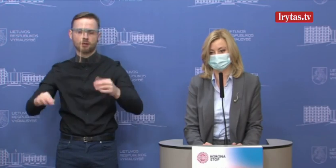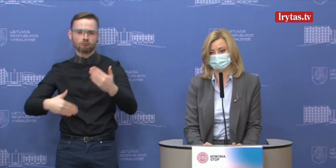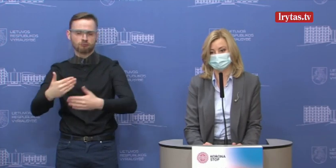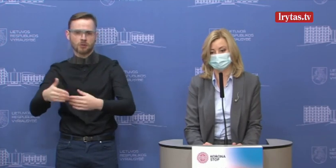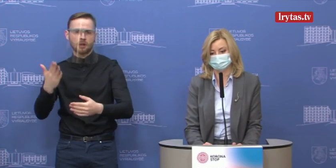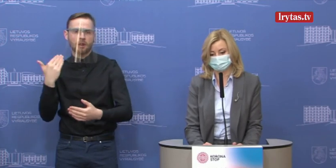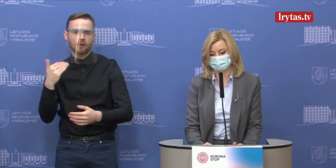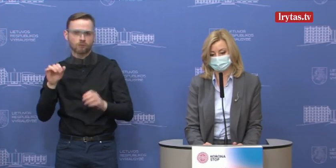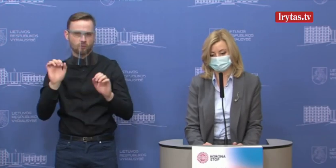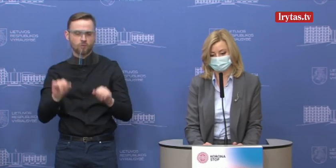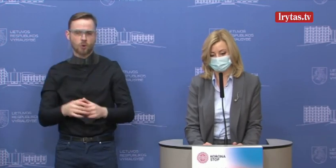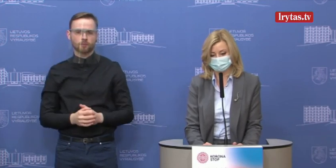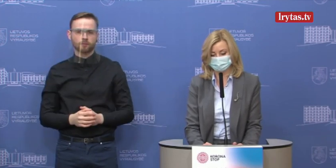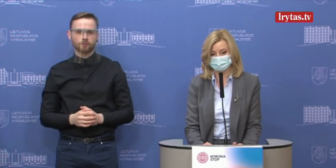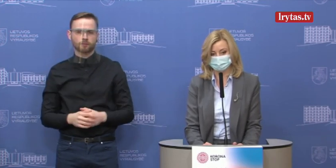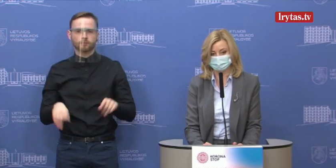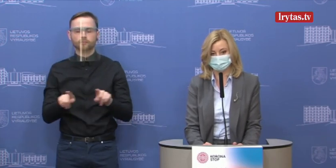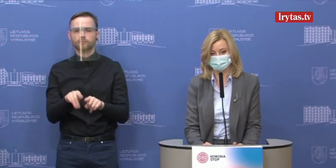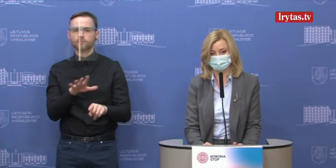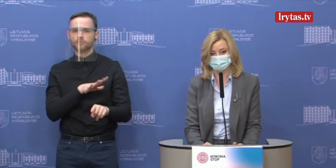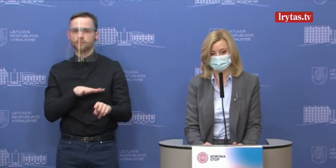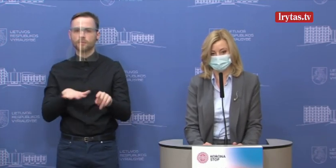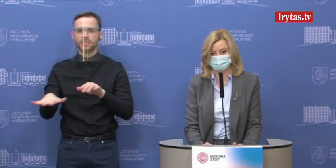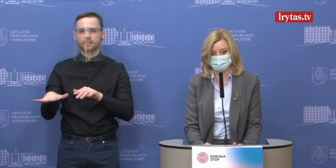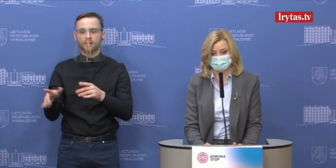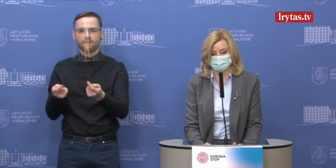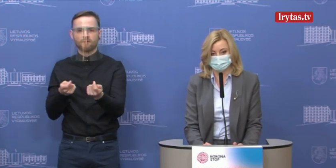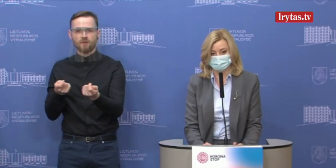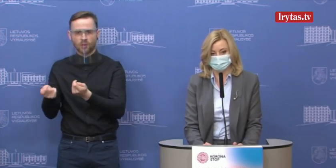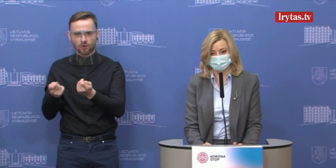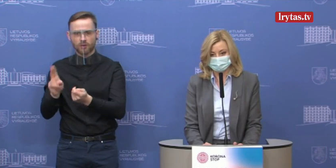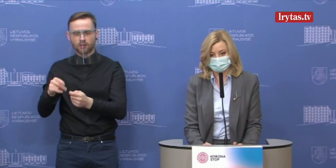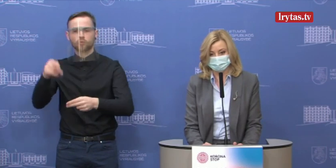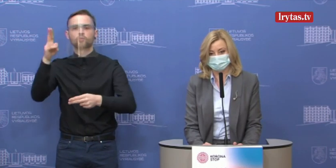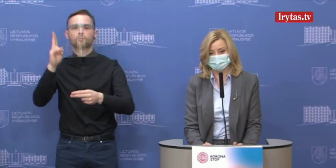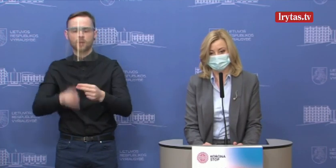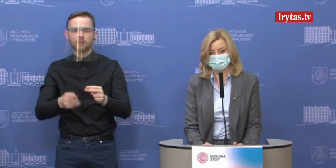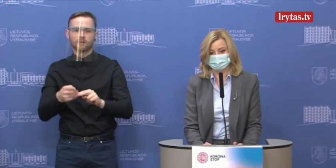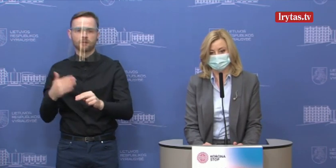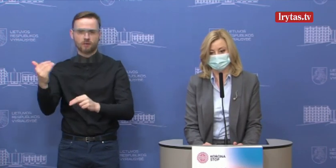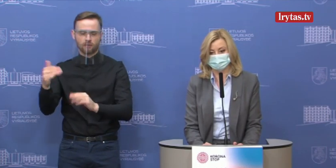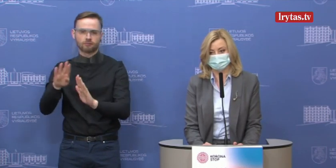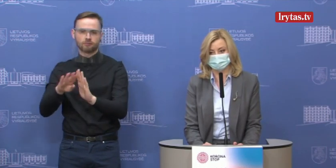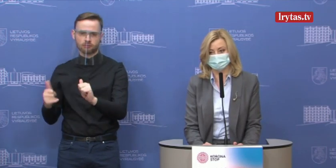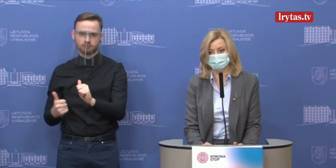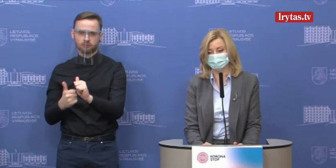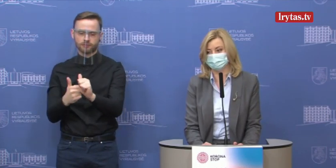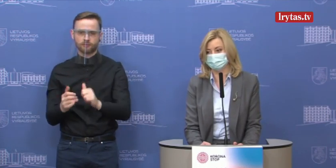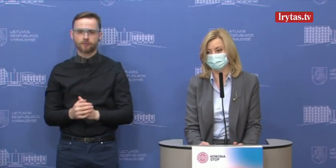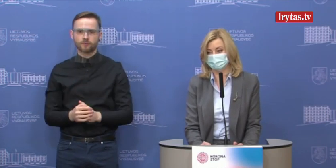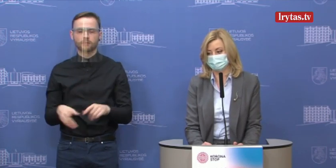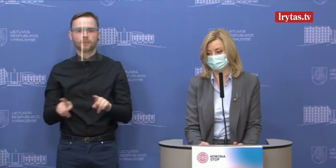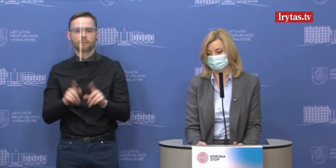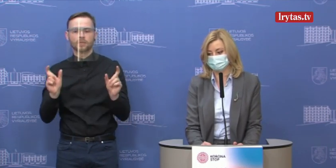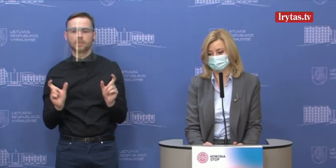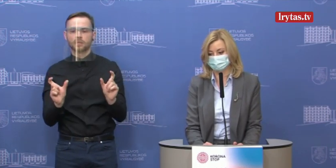išlieka, kadangi taip jau nuspręsta operacijos vadovo ir karantino sąlygos tai nustato, kaip jau